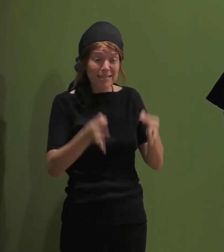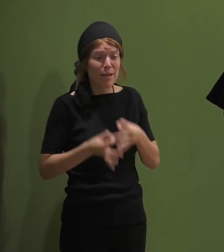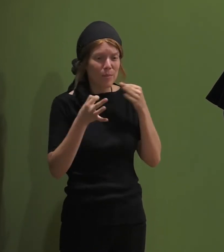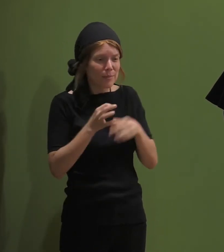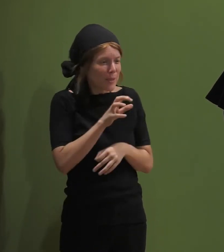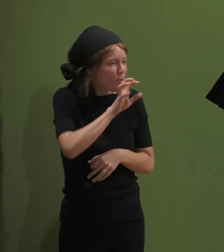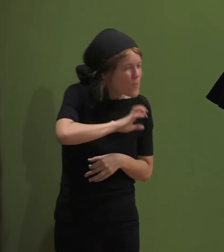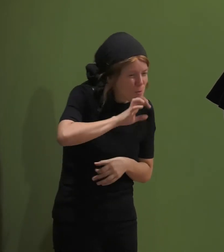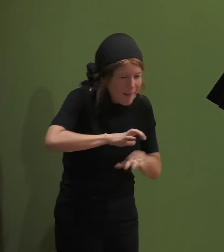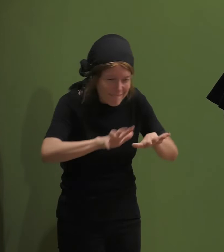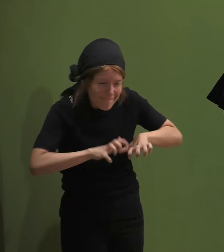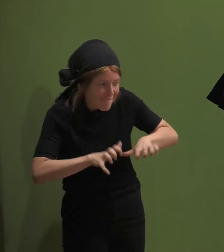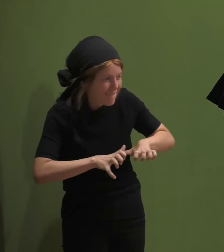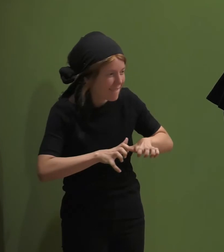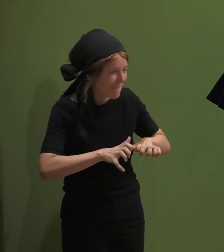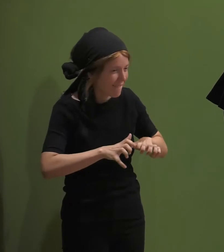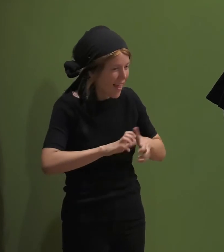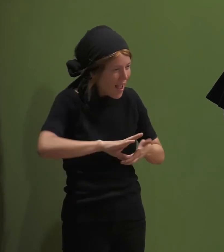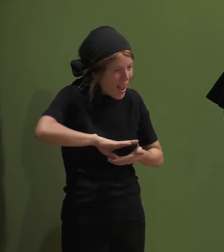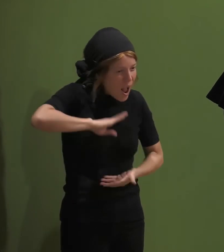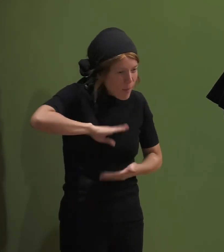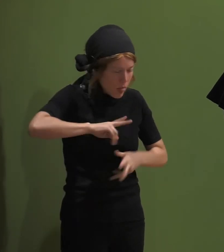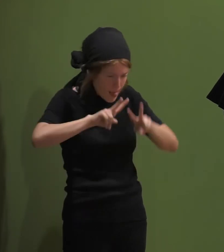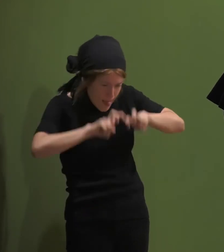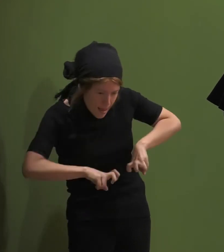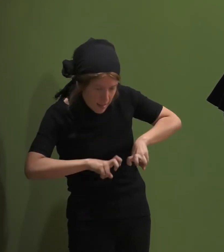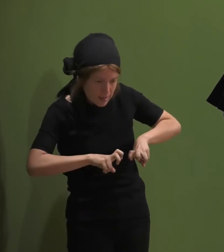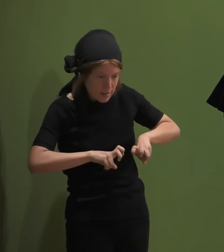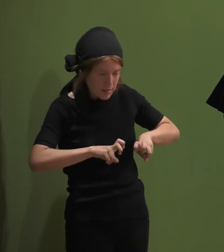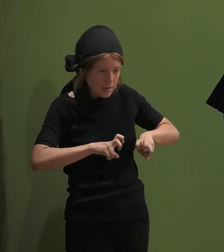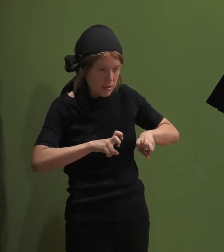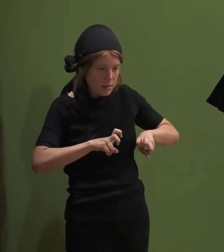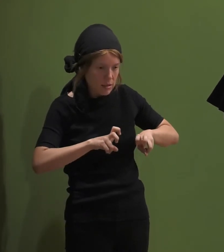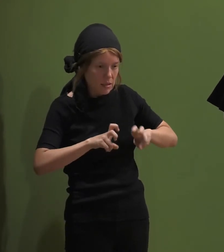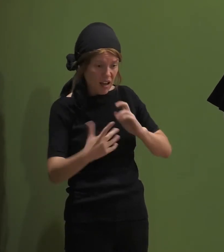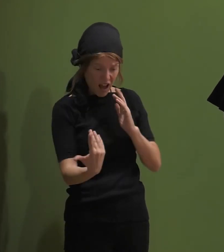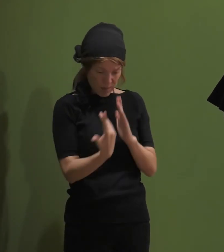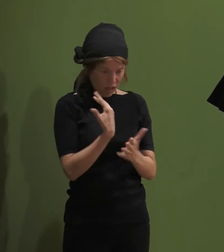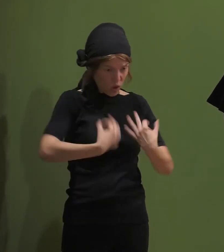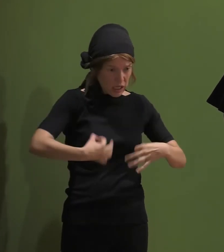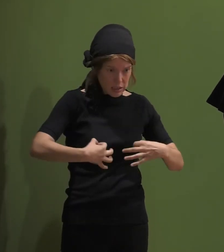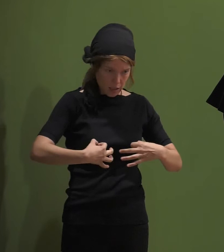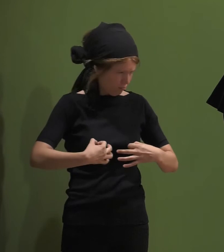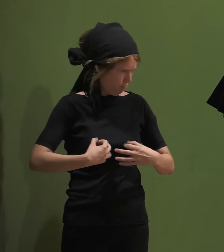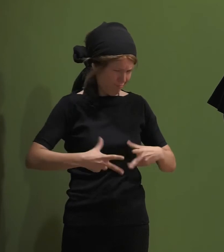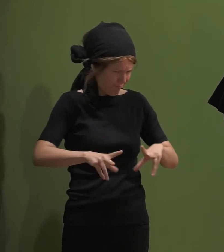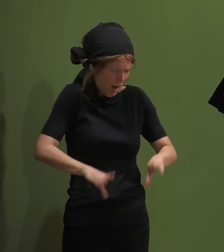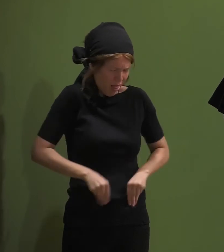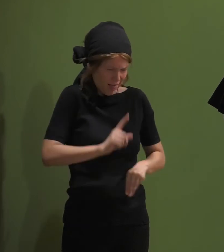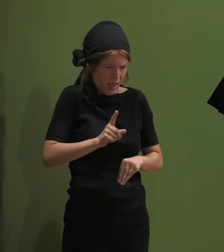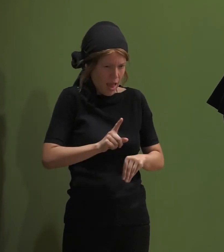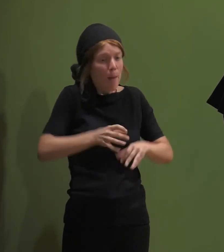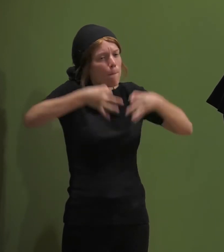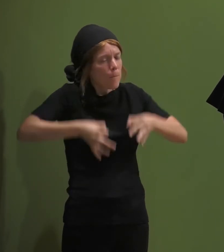la curiosidad por aprender, la capacidad de análisis, no aceptéis explicaciones simples y buscad la verdad, que